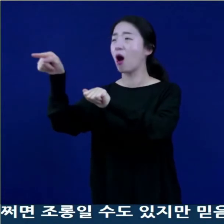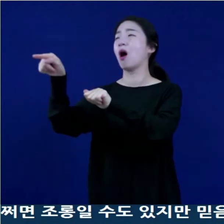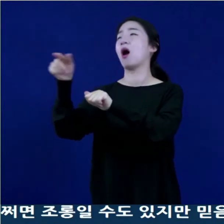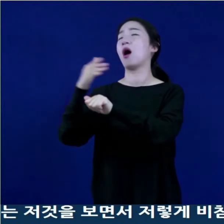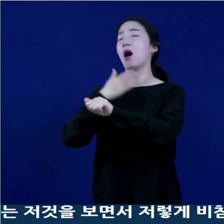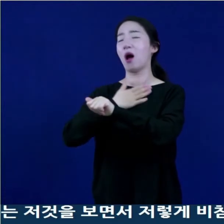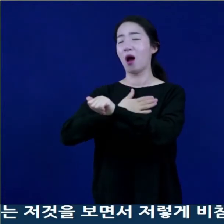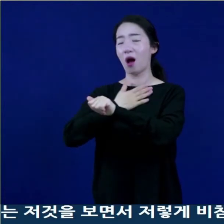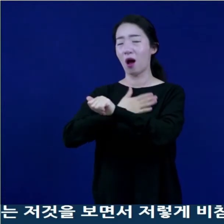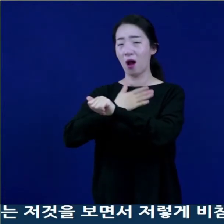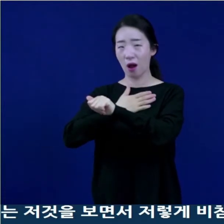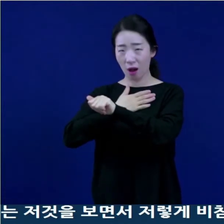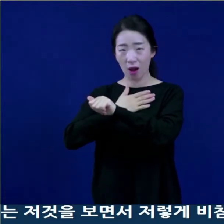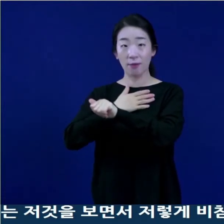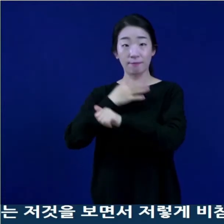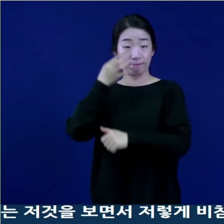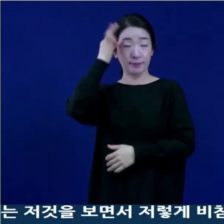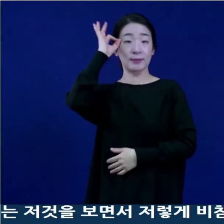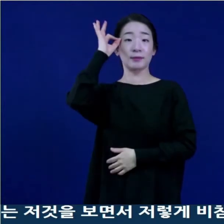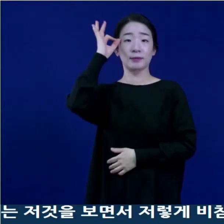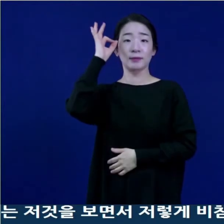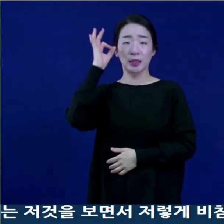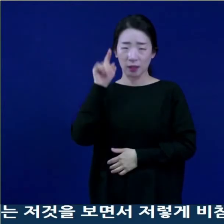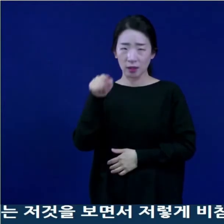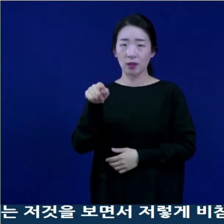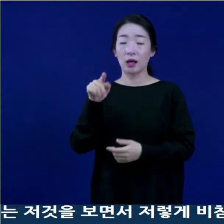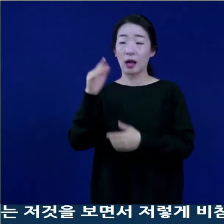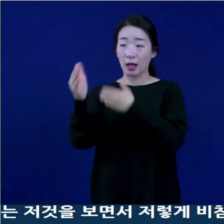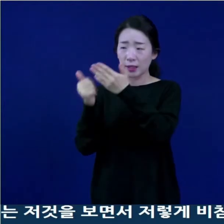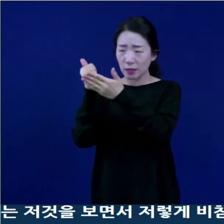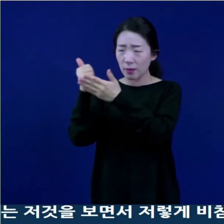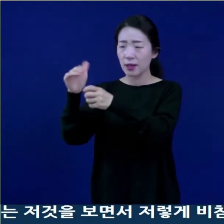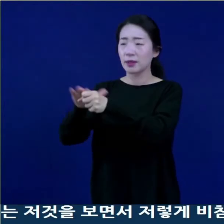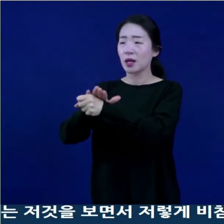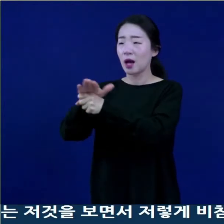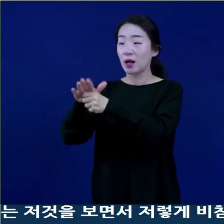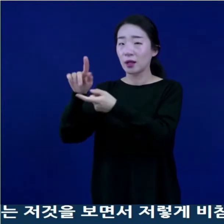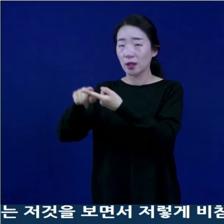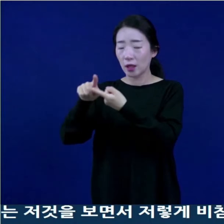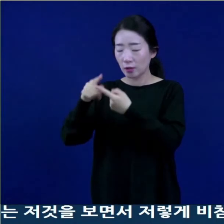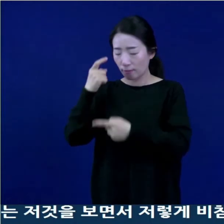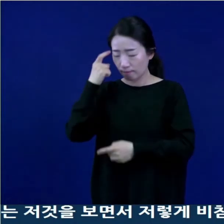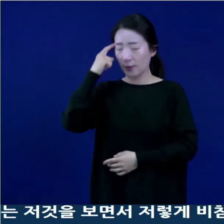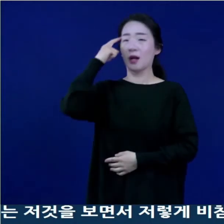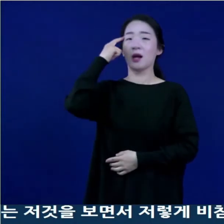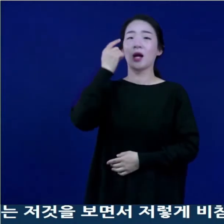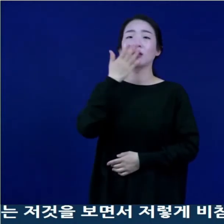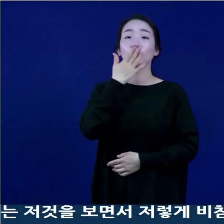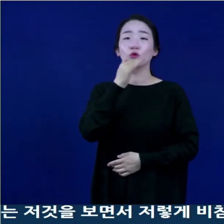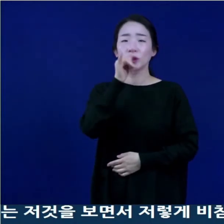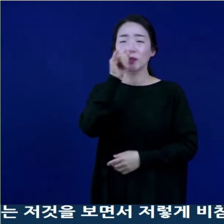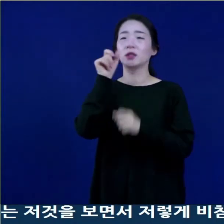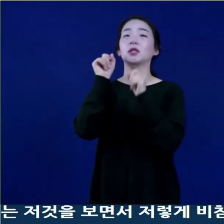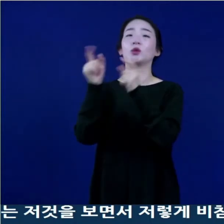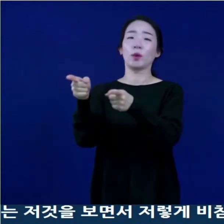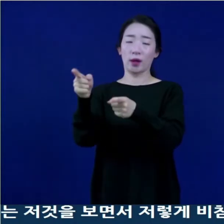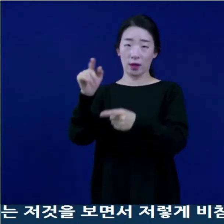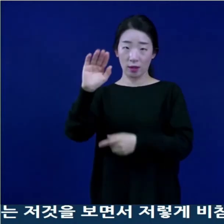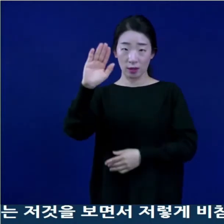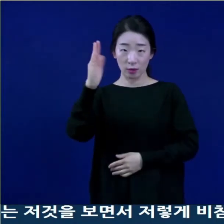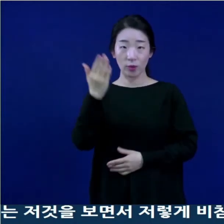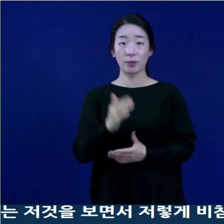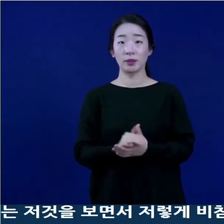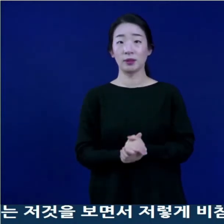라는 하나님의 기본적인 사랑의 원리를 깨달을 수 있는 기회가 될 수